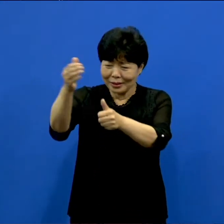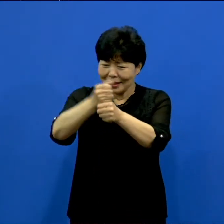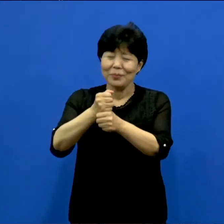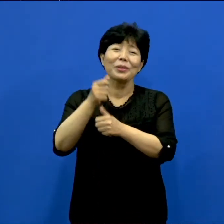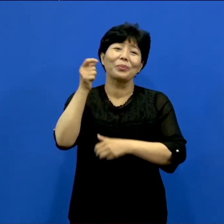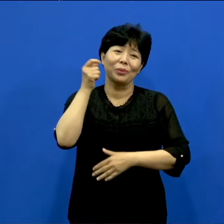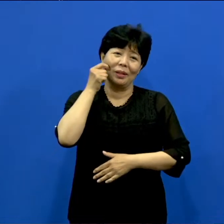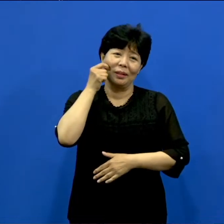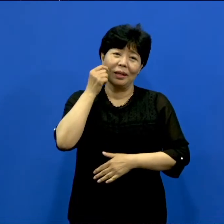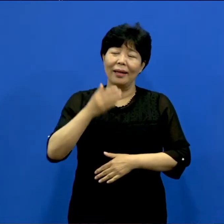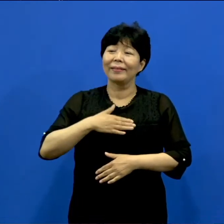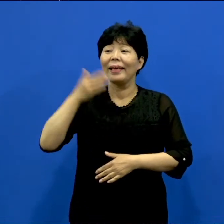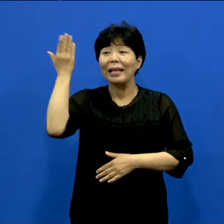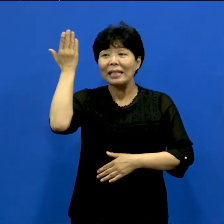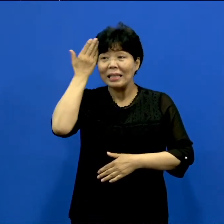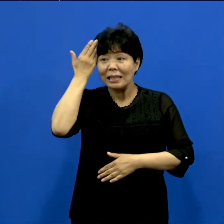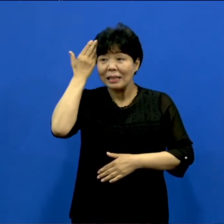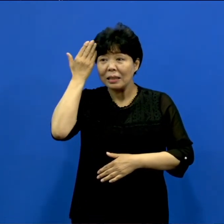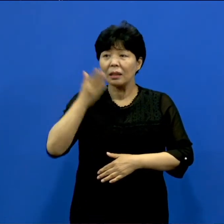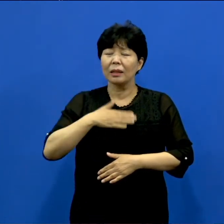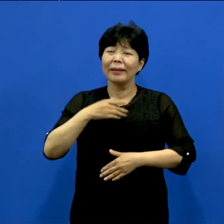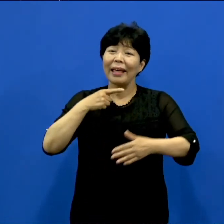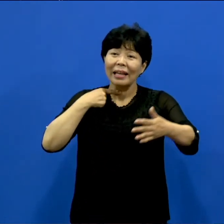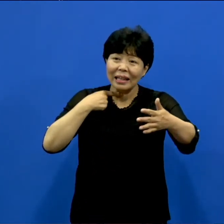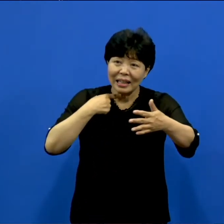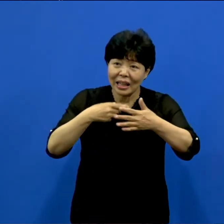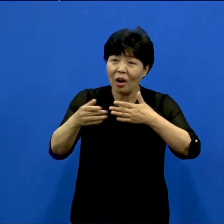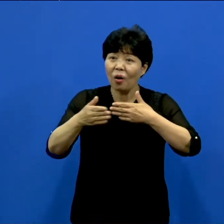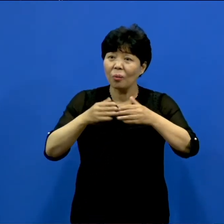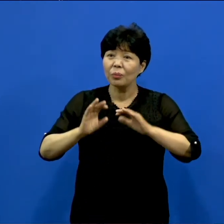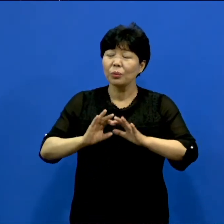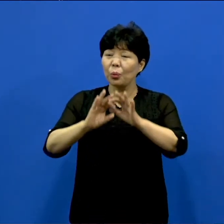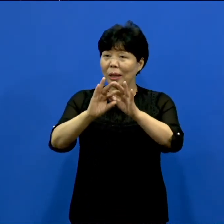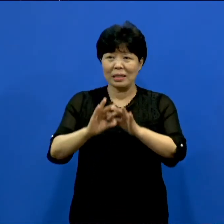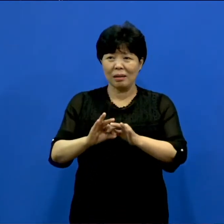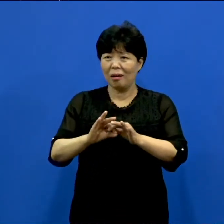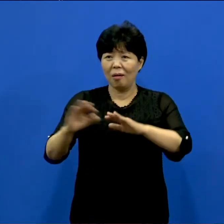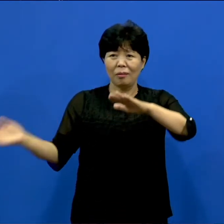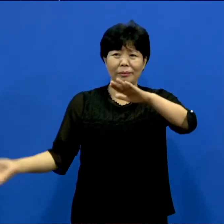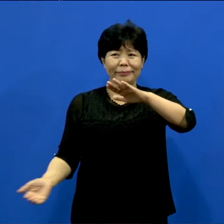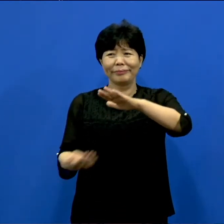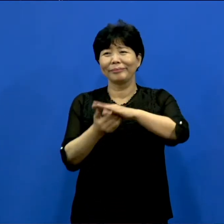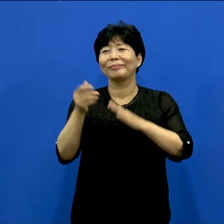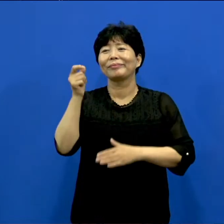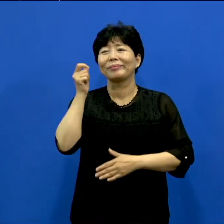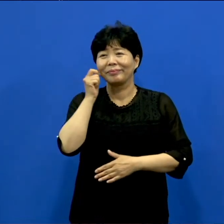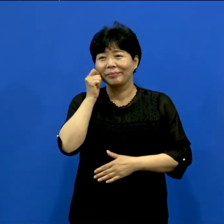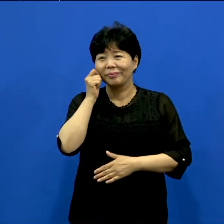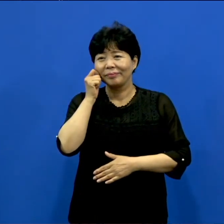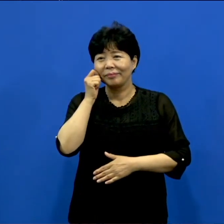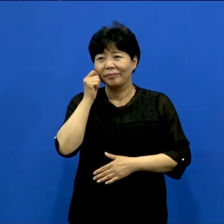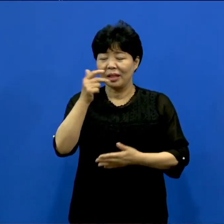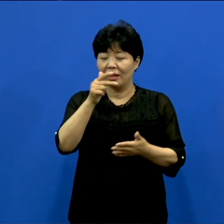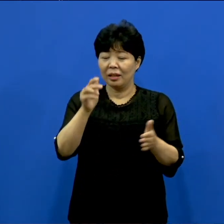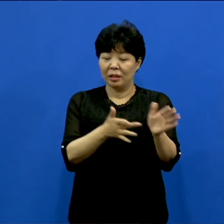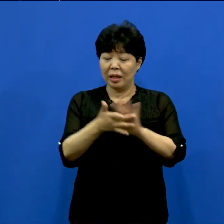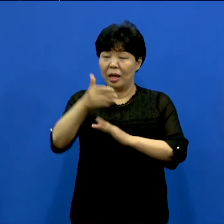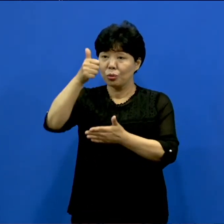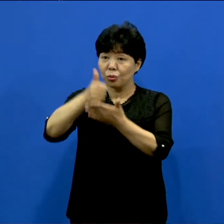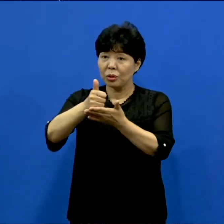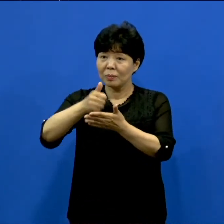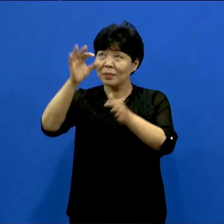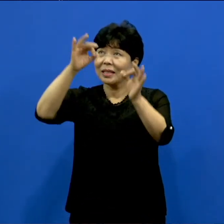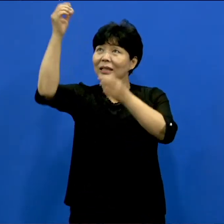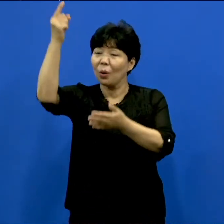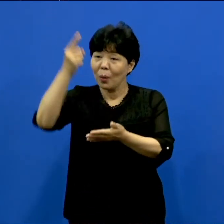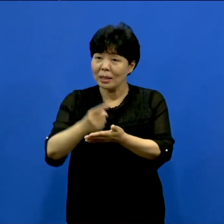지식의 세계, 지식과 경험의 총합, 이게 자신의 삶을 만들어 놓았는데 어느 날 주님이 찾아오셔서 깊은 데로